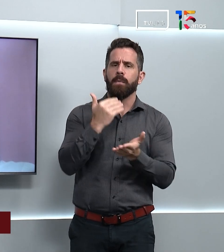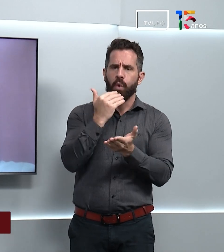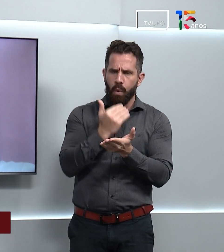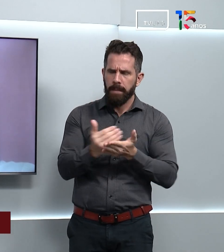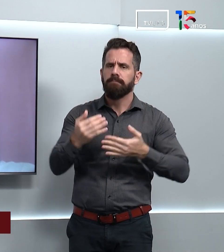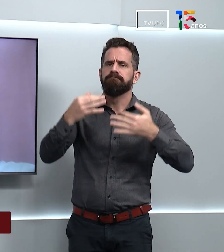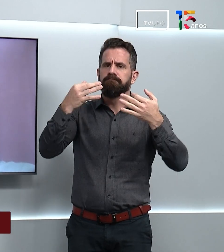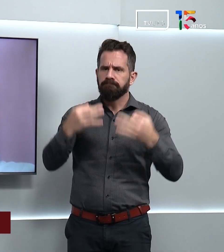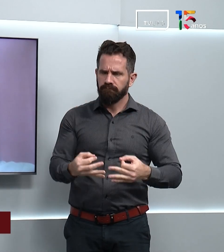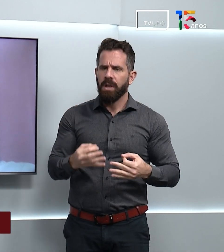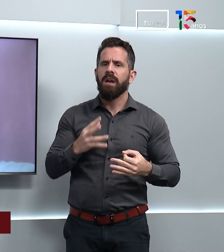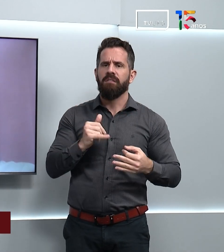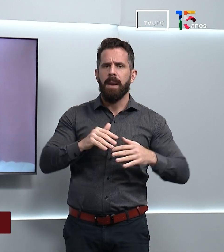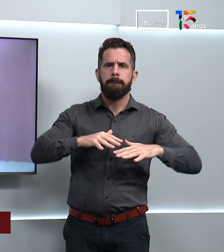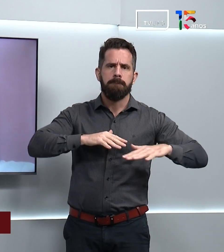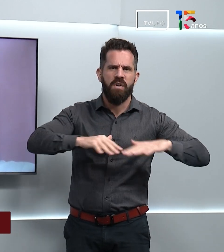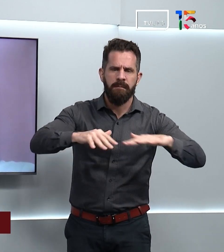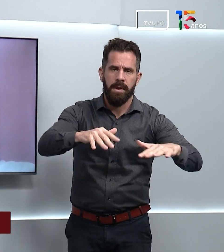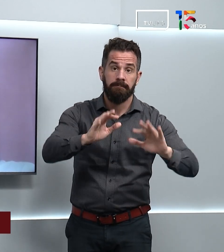médio.